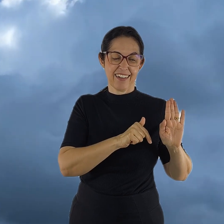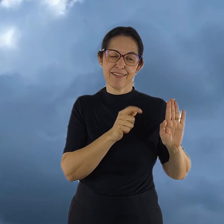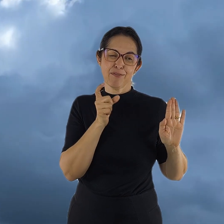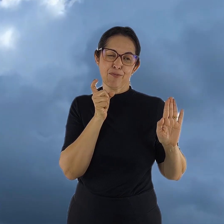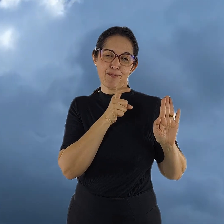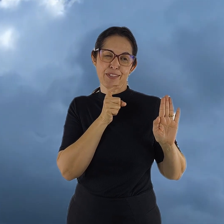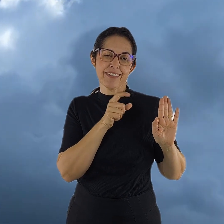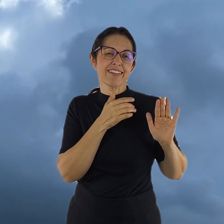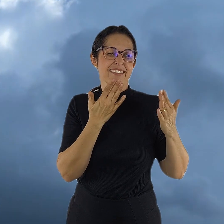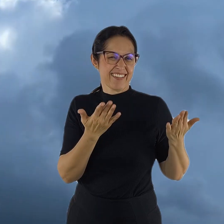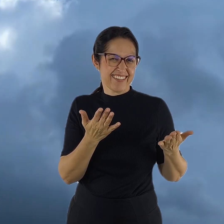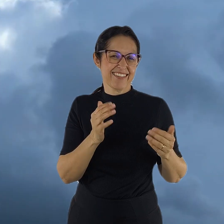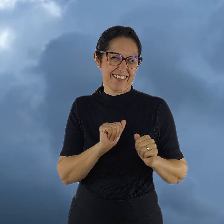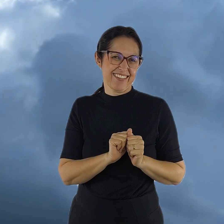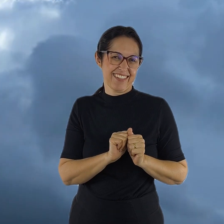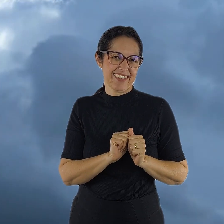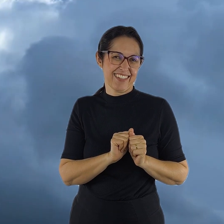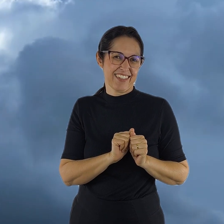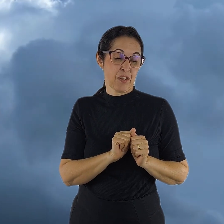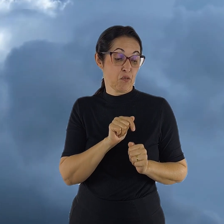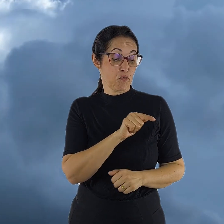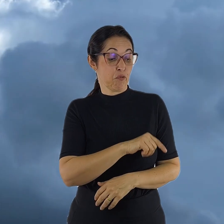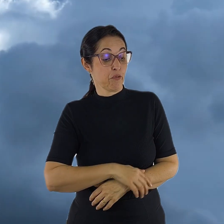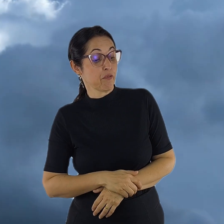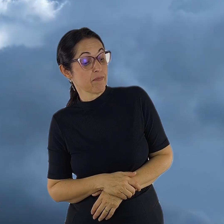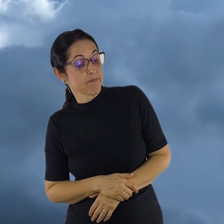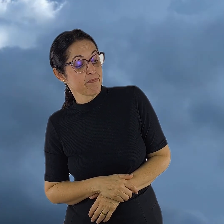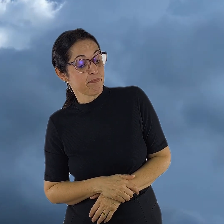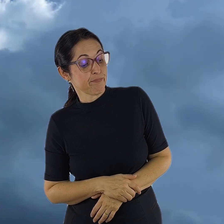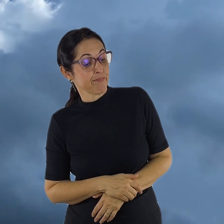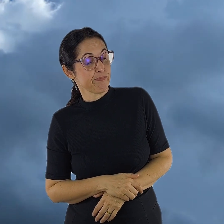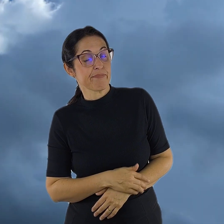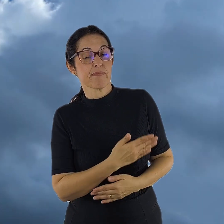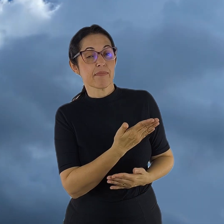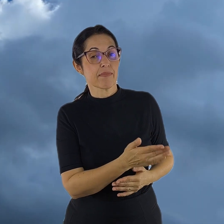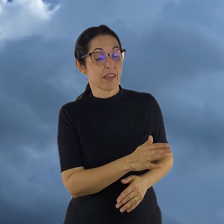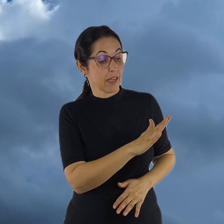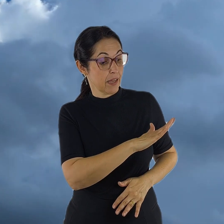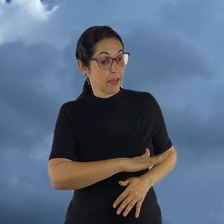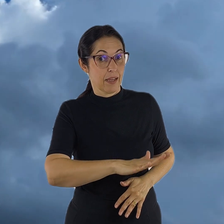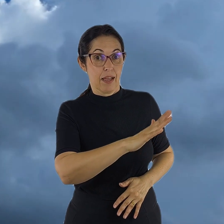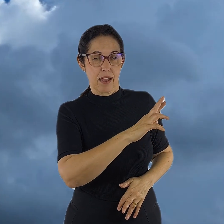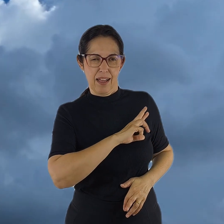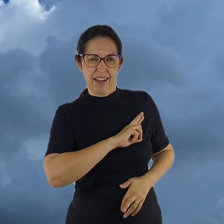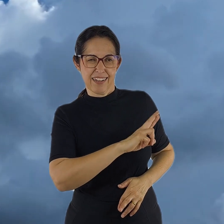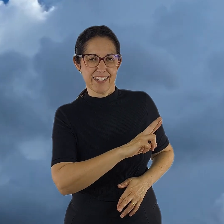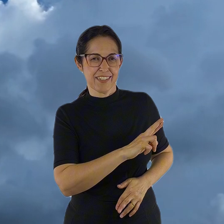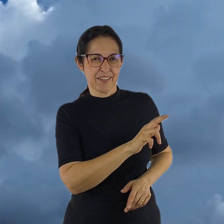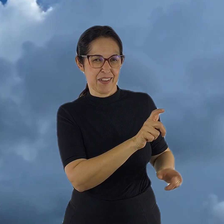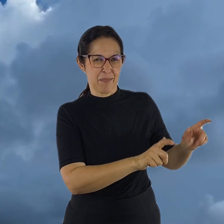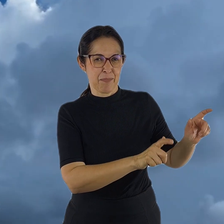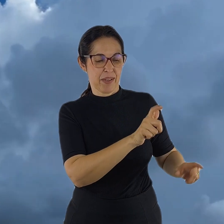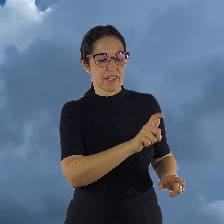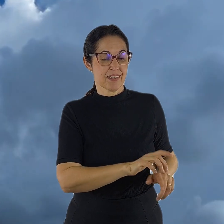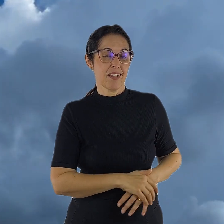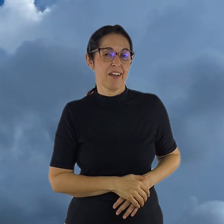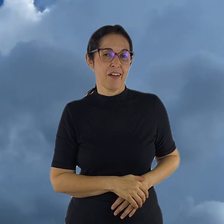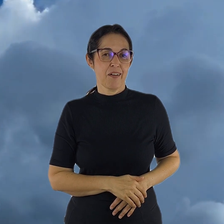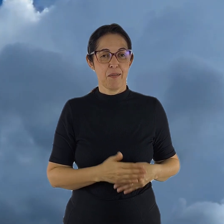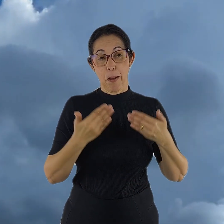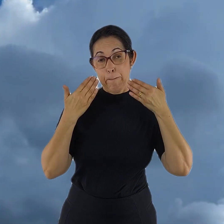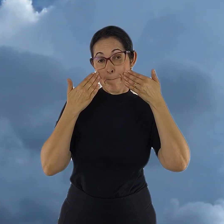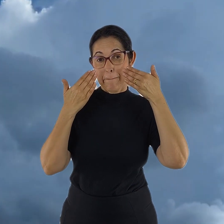gregos. E o hipócrita é aquele que... Então o que é o hipócrita? É aquele que representa um personagem que ele não